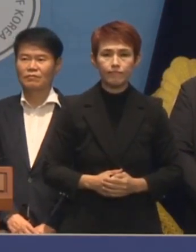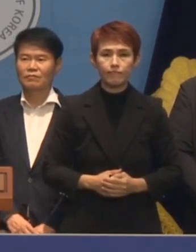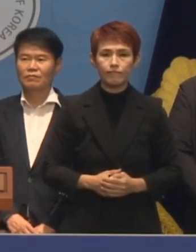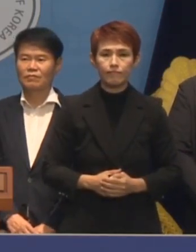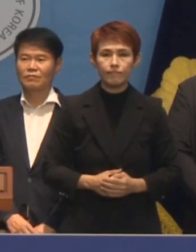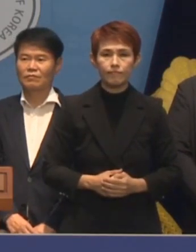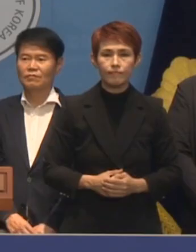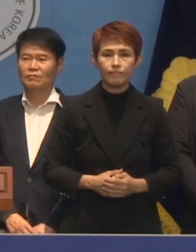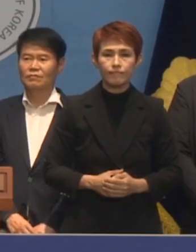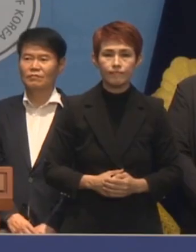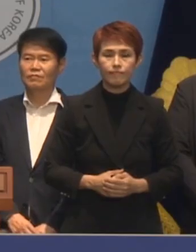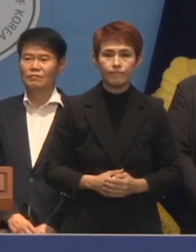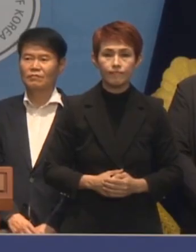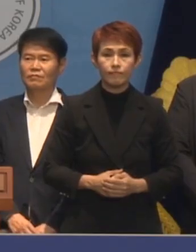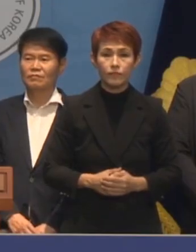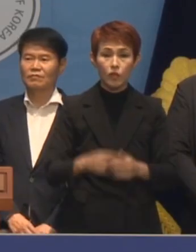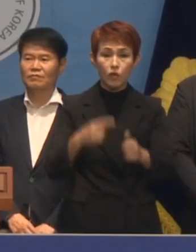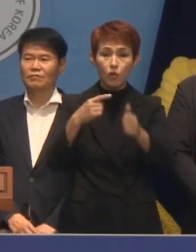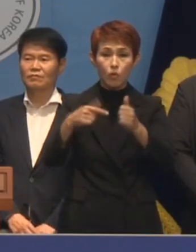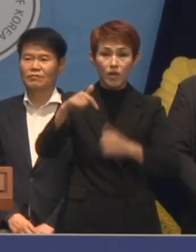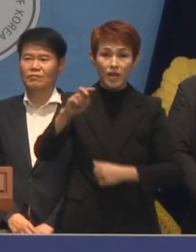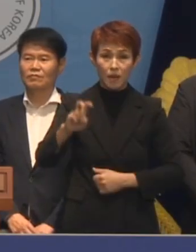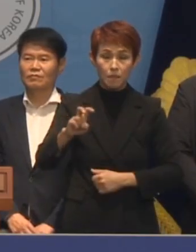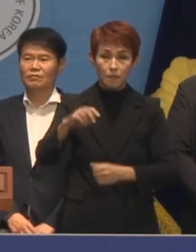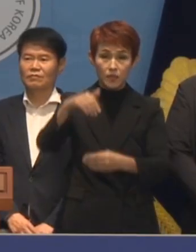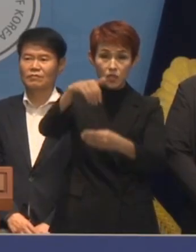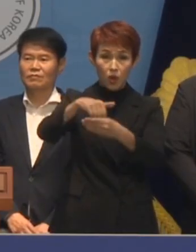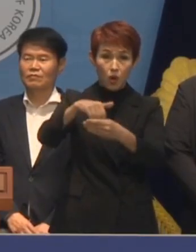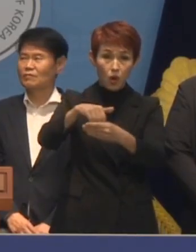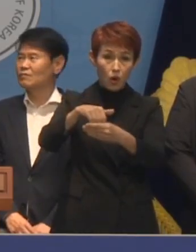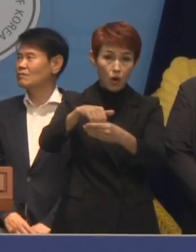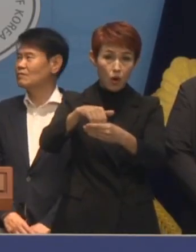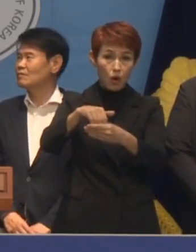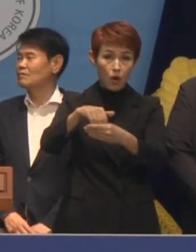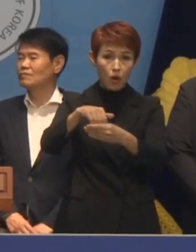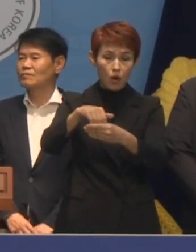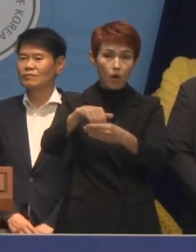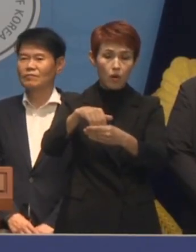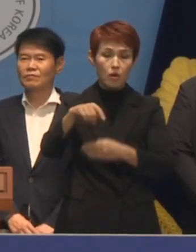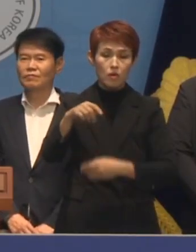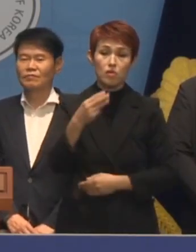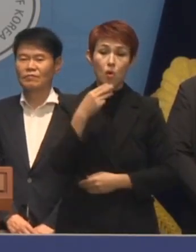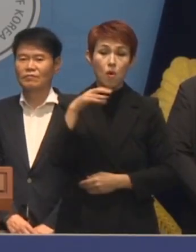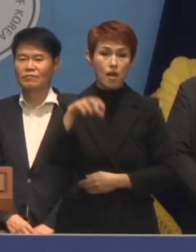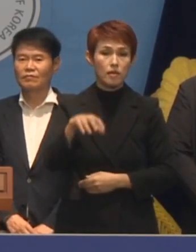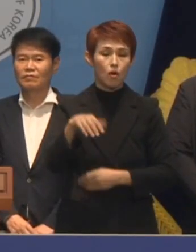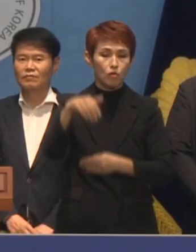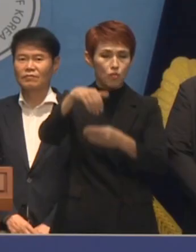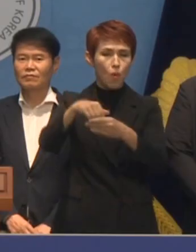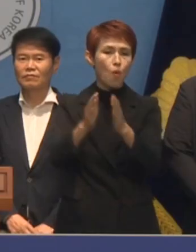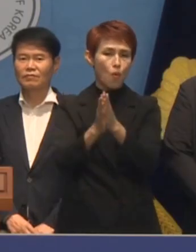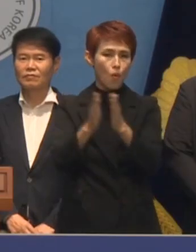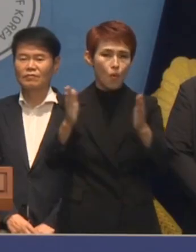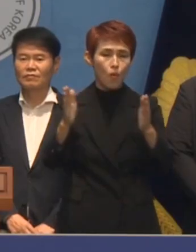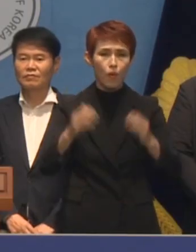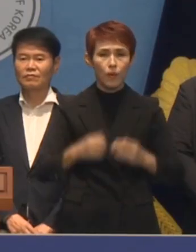지금 교육감 선거가 이제 며칠 있으면 서울에서 투표를 합니다.